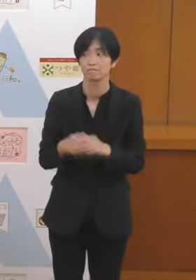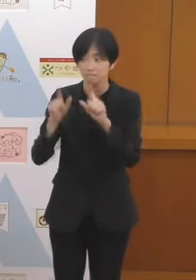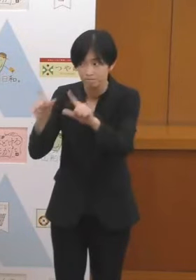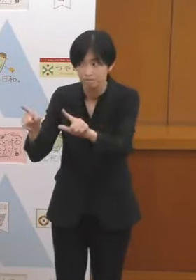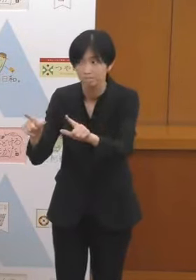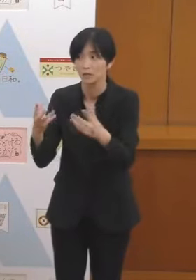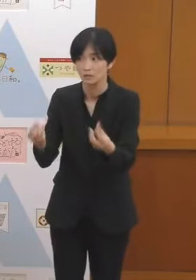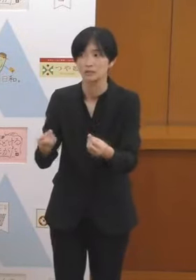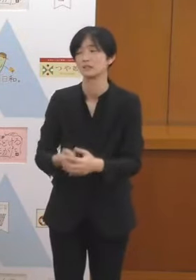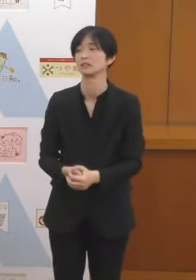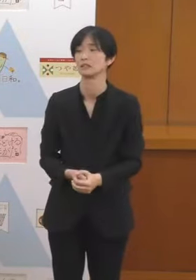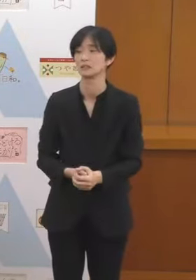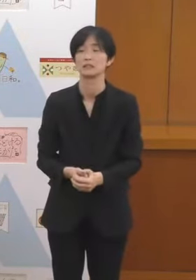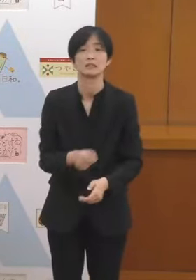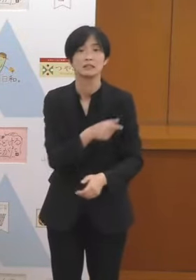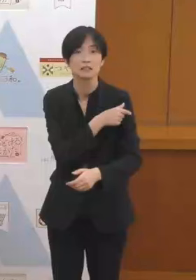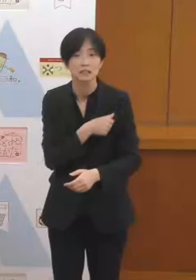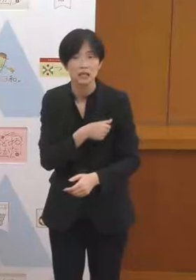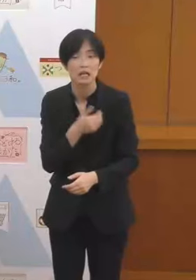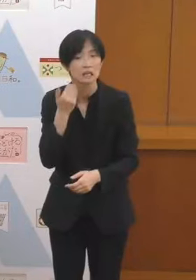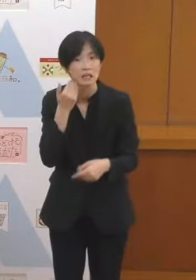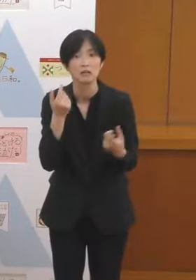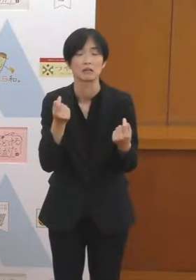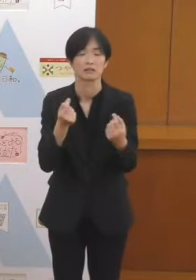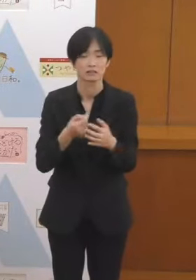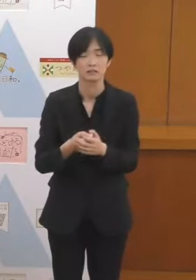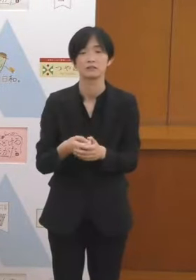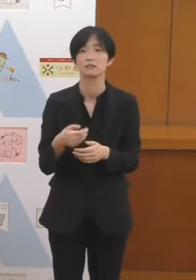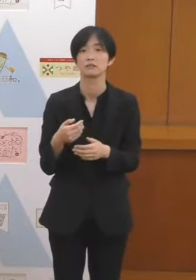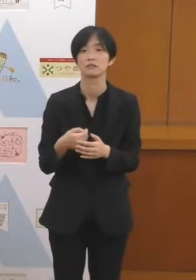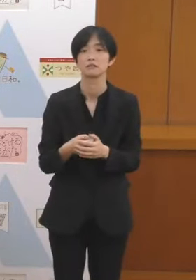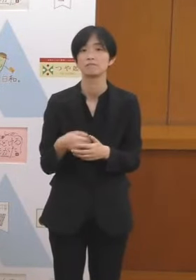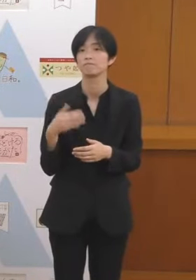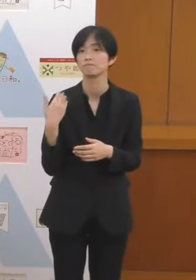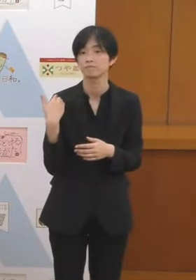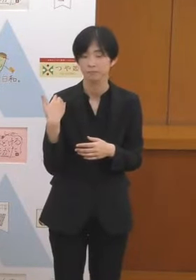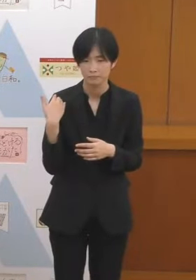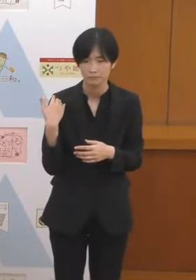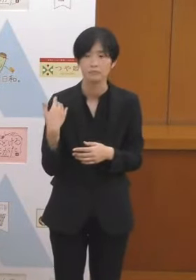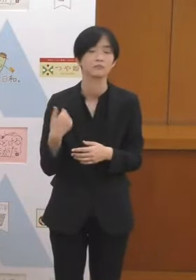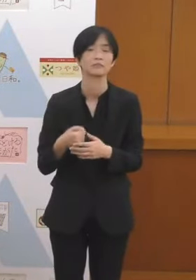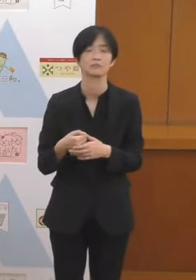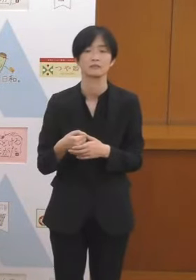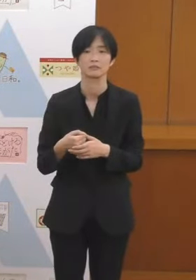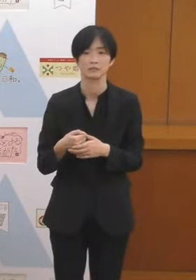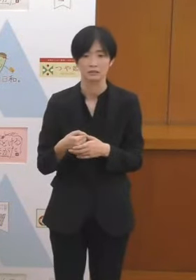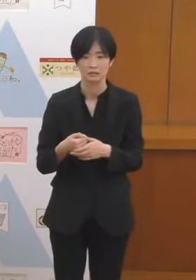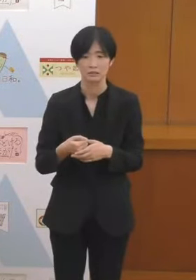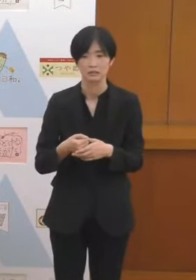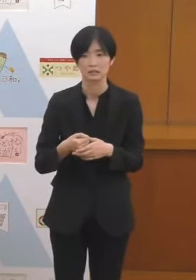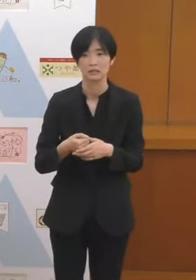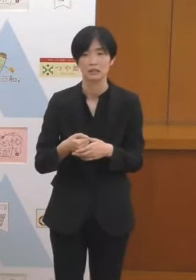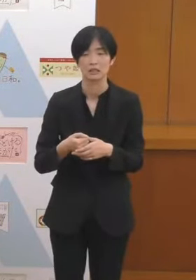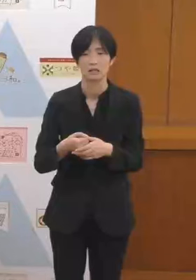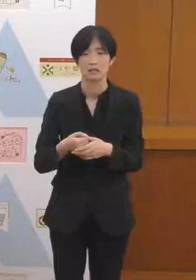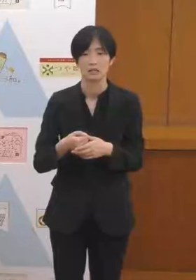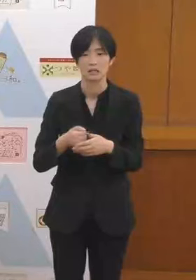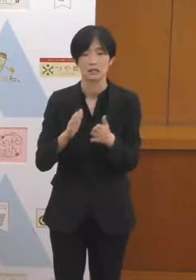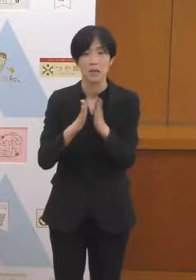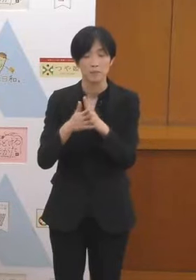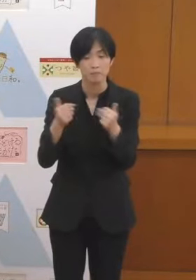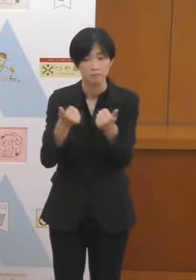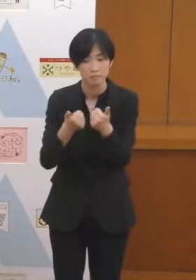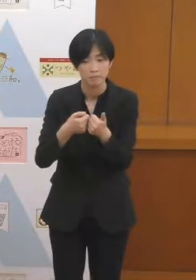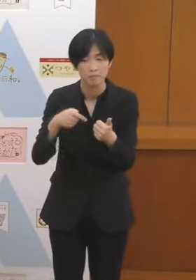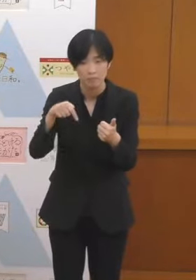ますありがとうございますもう1点関連してなんですけど先日あの県の会議でもまその暑さに強いま品種を